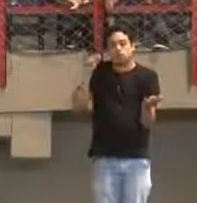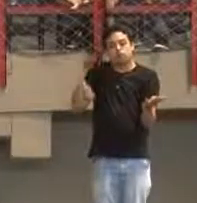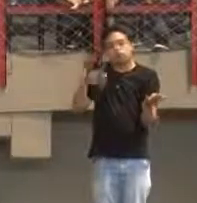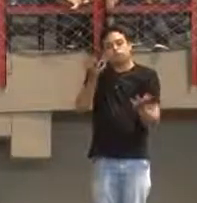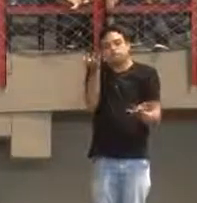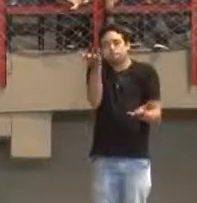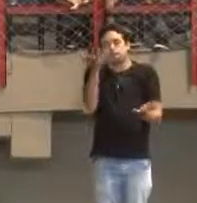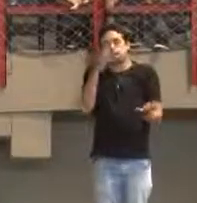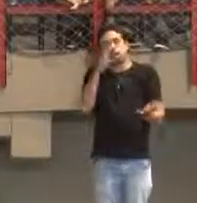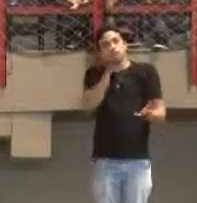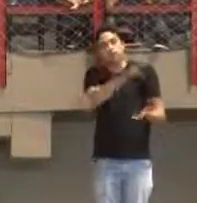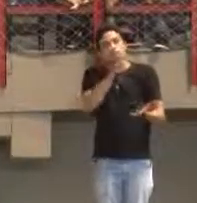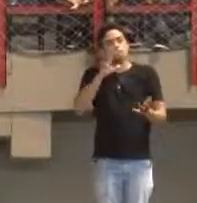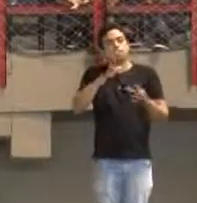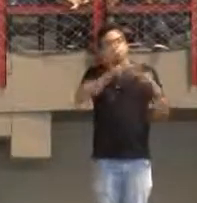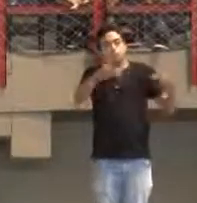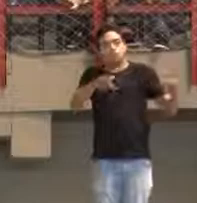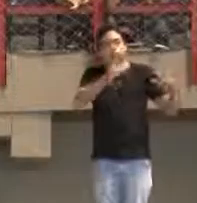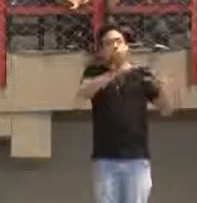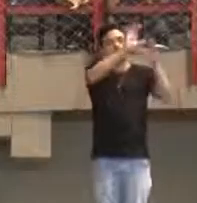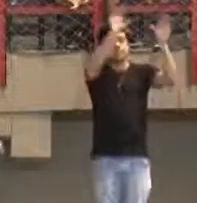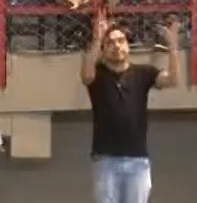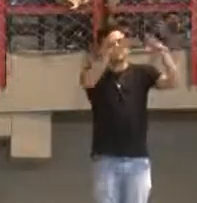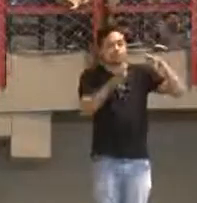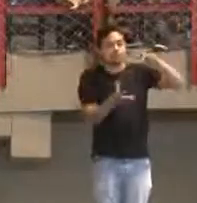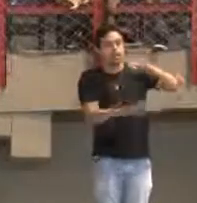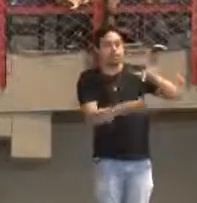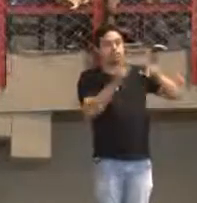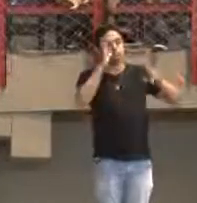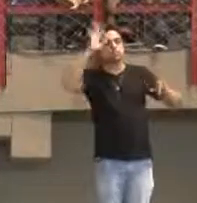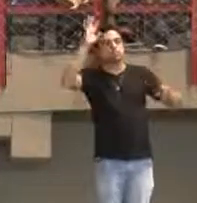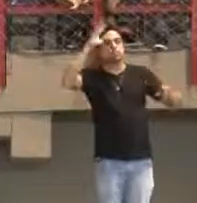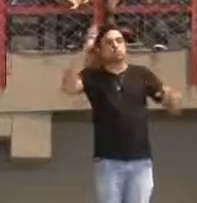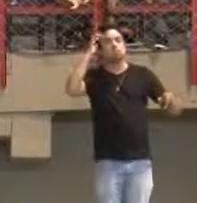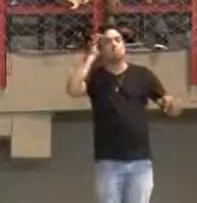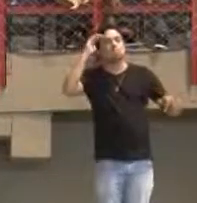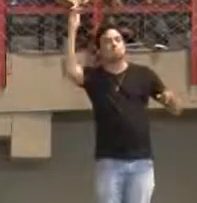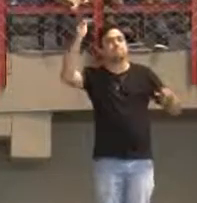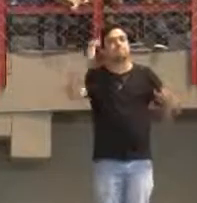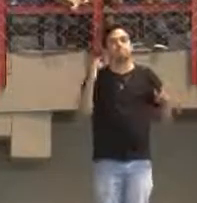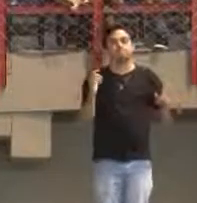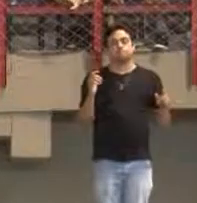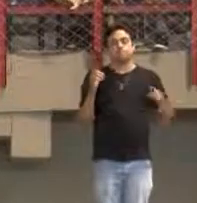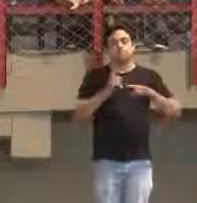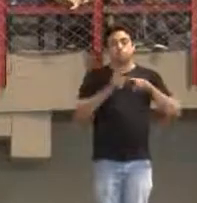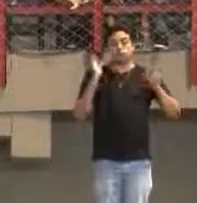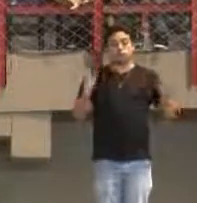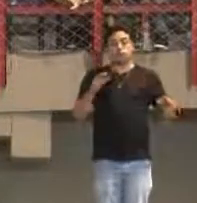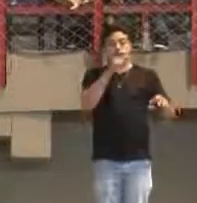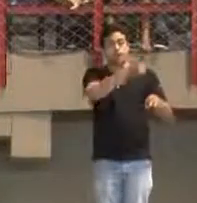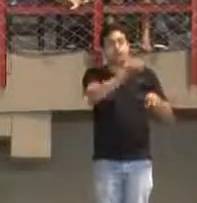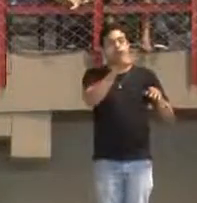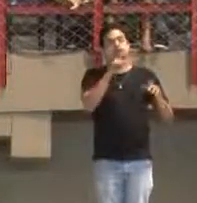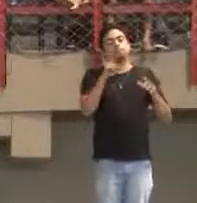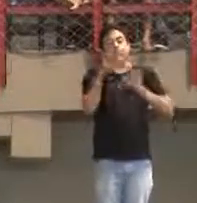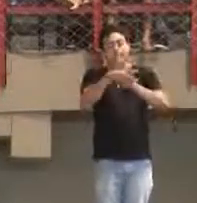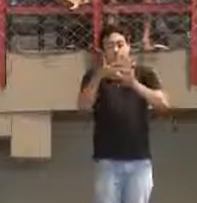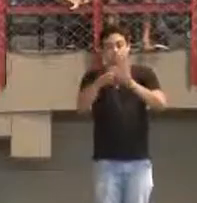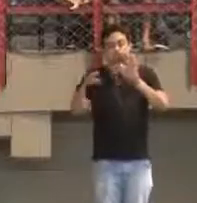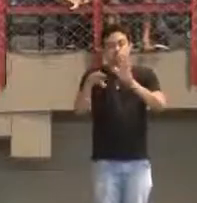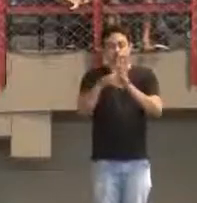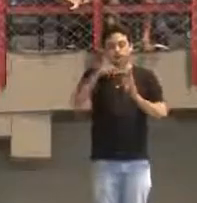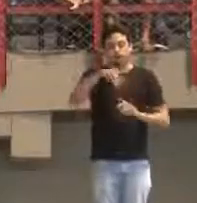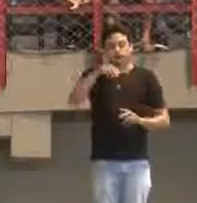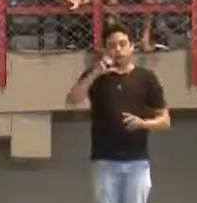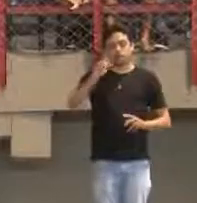a Horácio que há mais coisas entre o céu e a terra do que sonha a nossa van filosofia o texto é do Machado de Assis